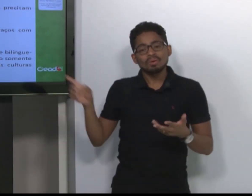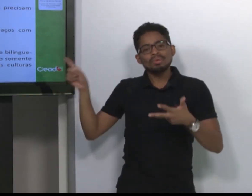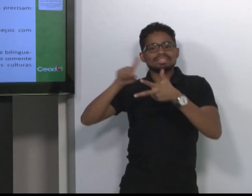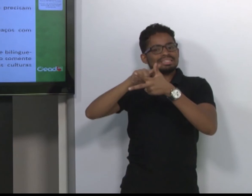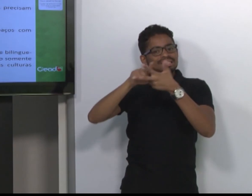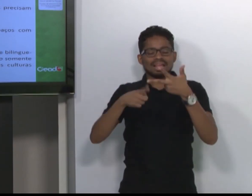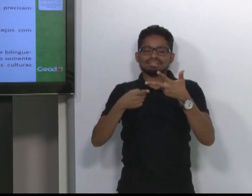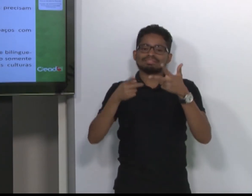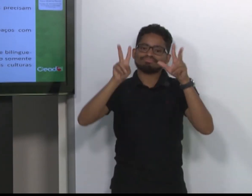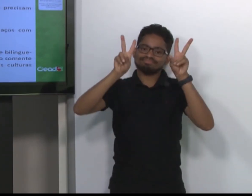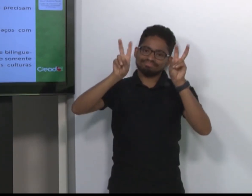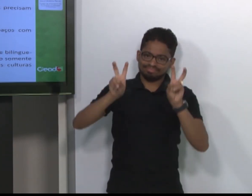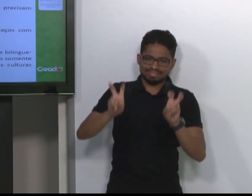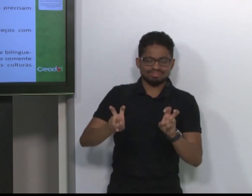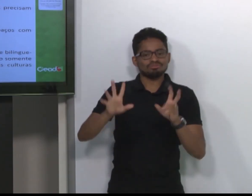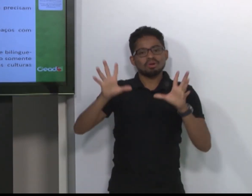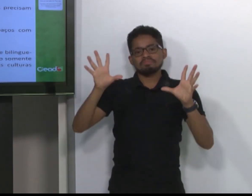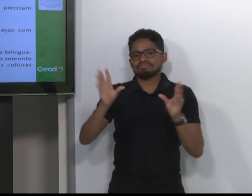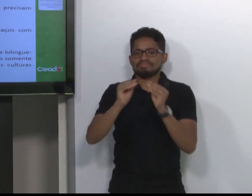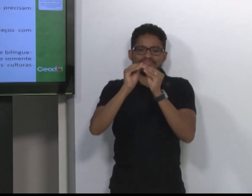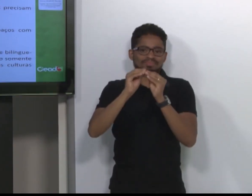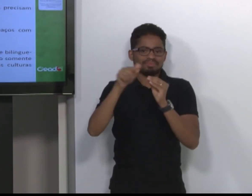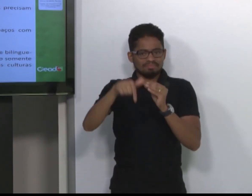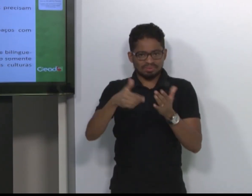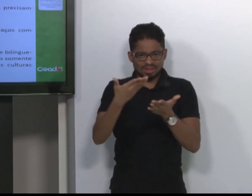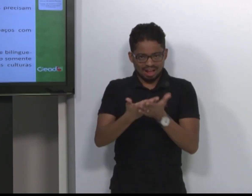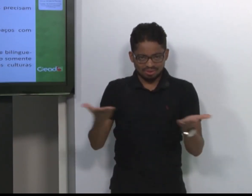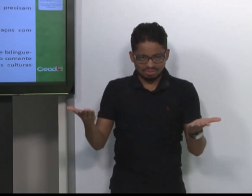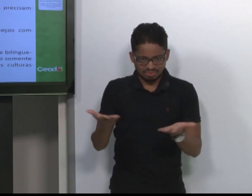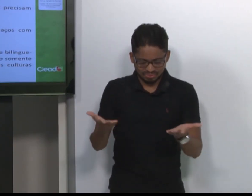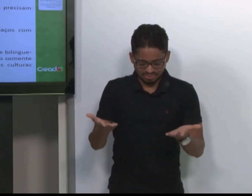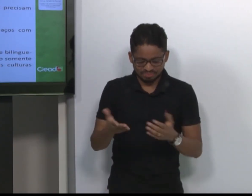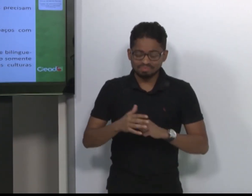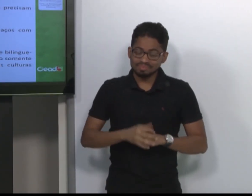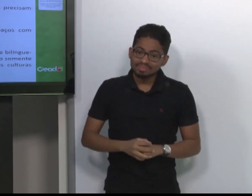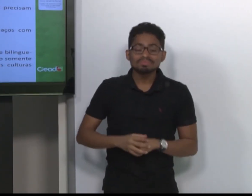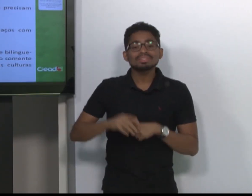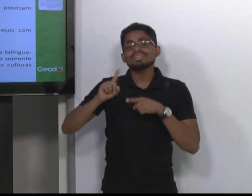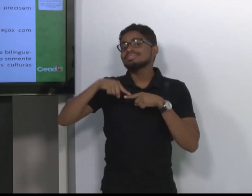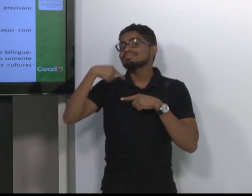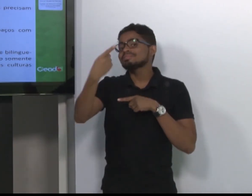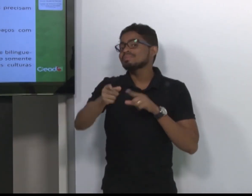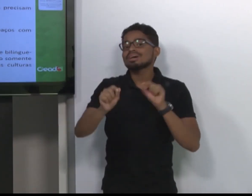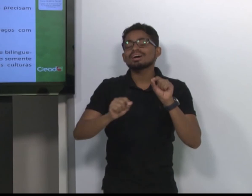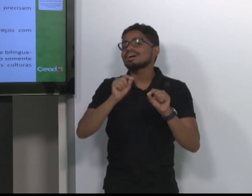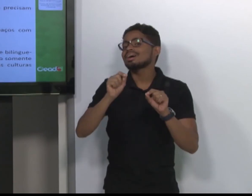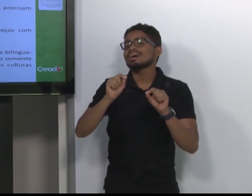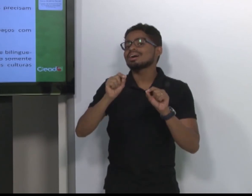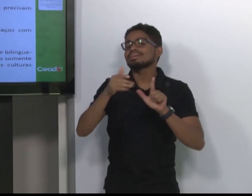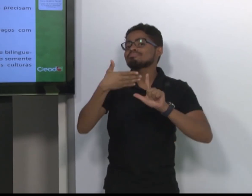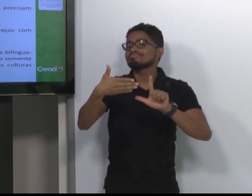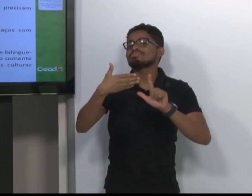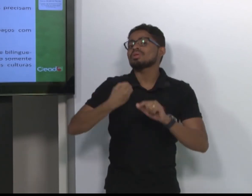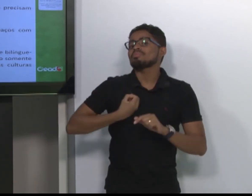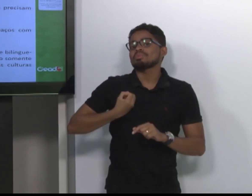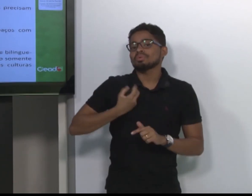cultura, a sua língua, que desenvolve um trabalho adequado. Então, esses 3